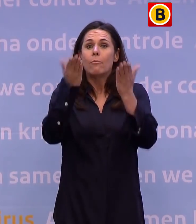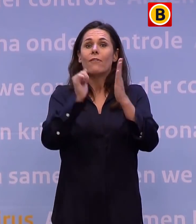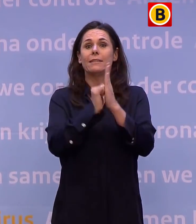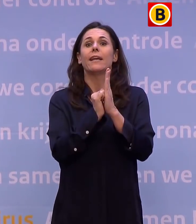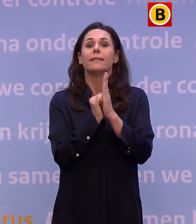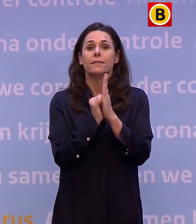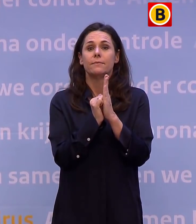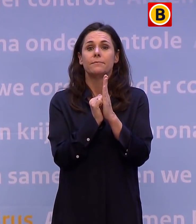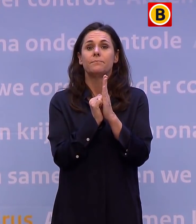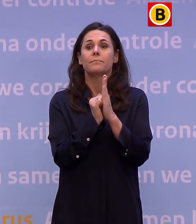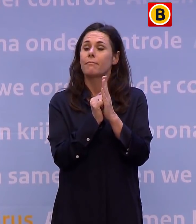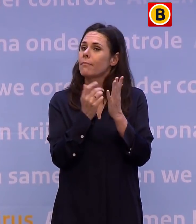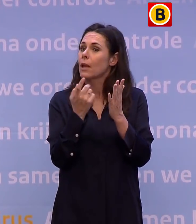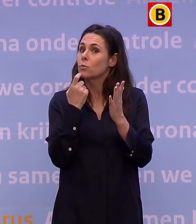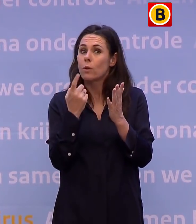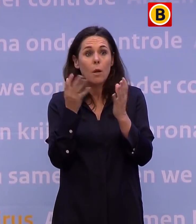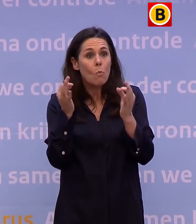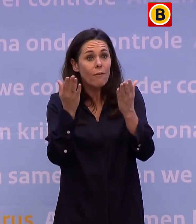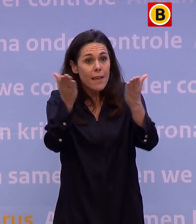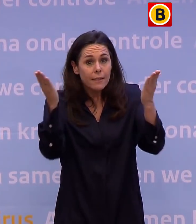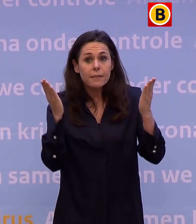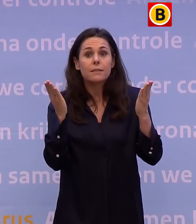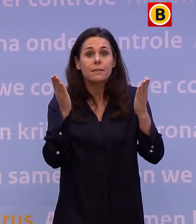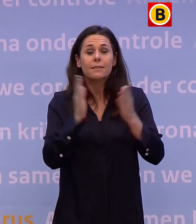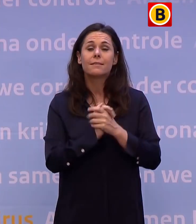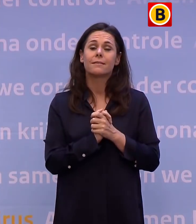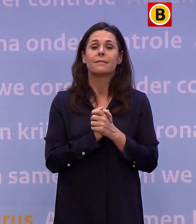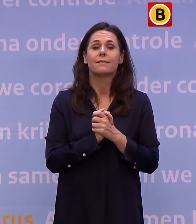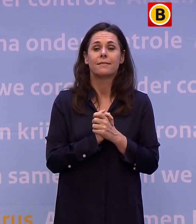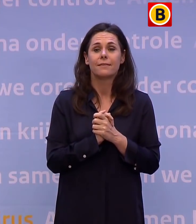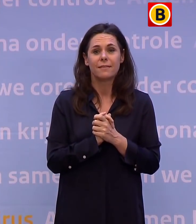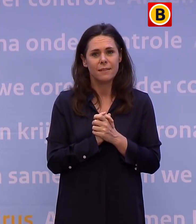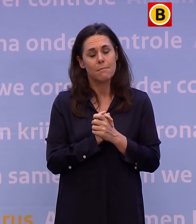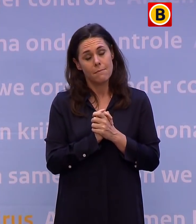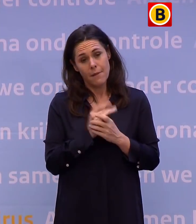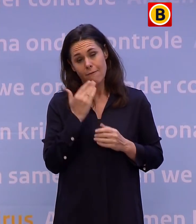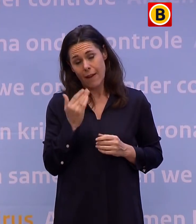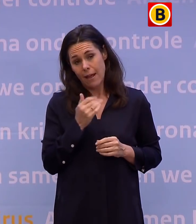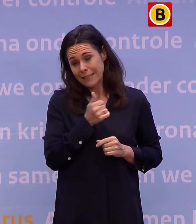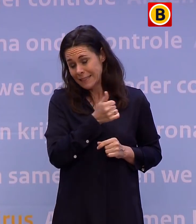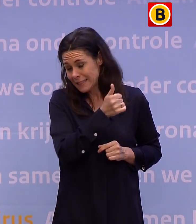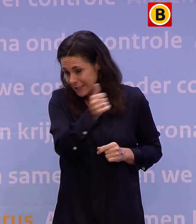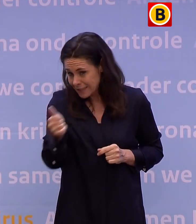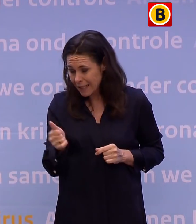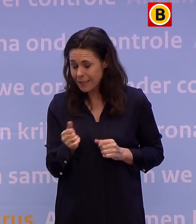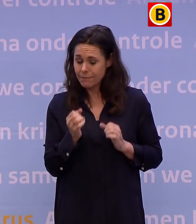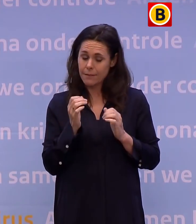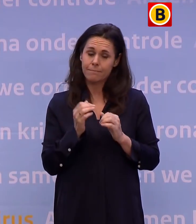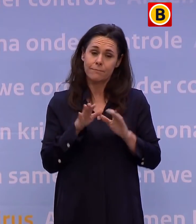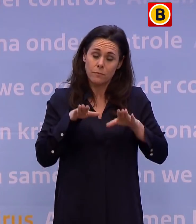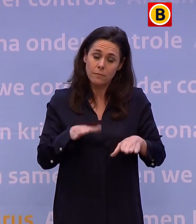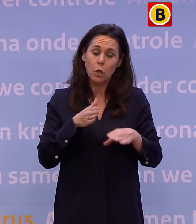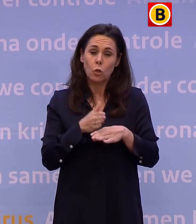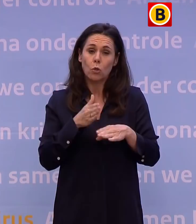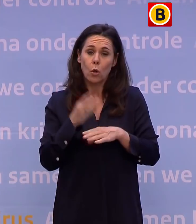We gunnen onszelf natuurlijk mooi weer, maar tegelijkertijd vragen we iedereen ook met klem om te blijven nadenken.